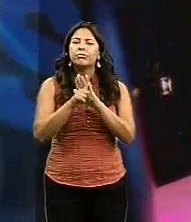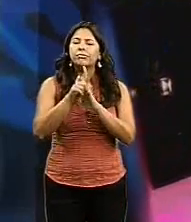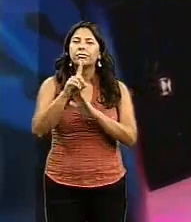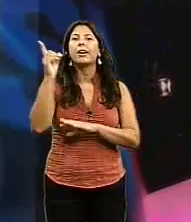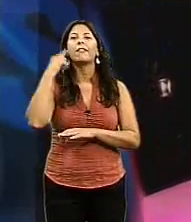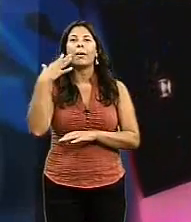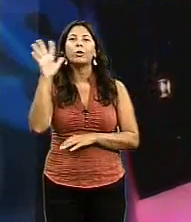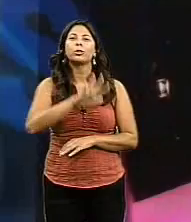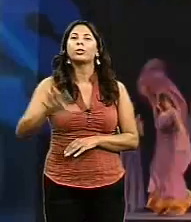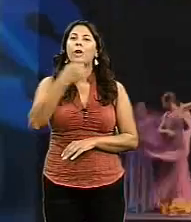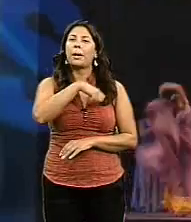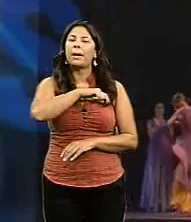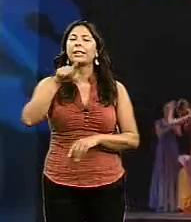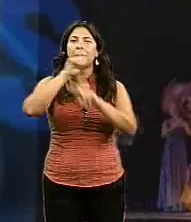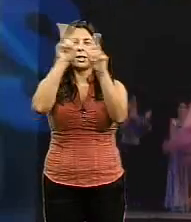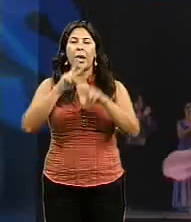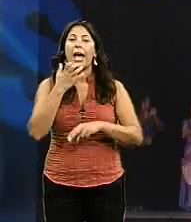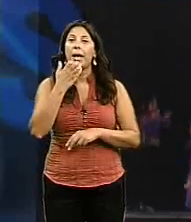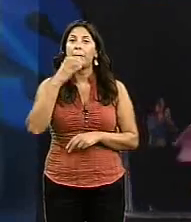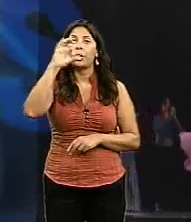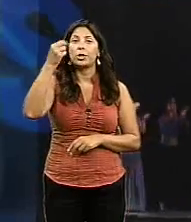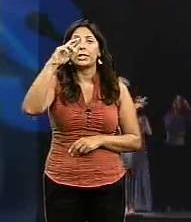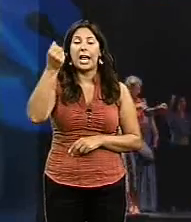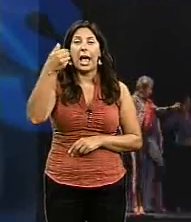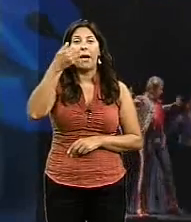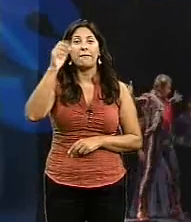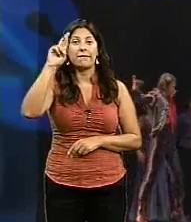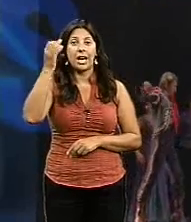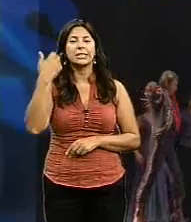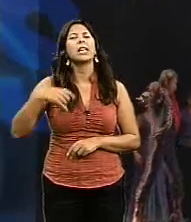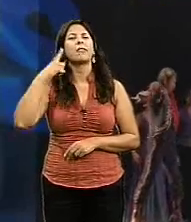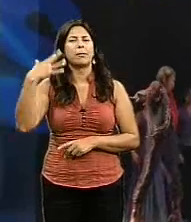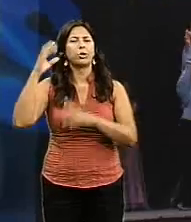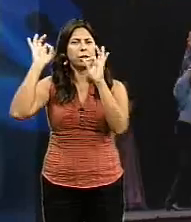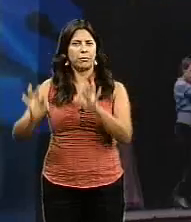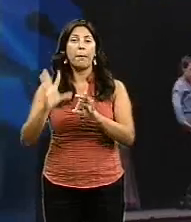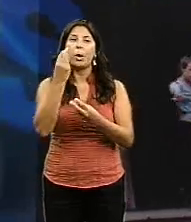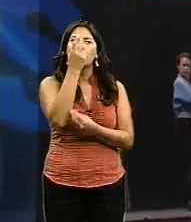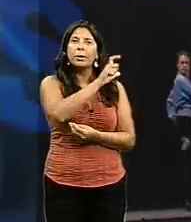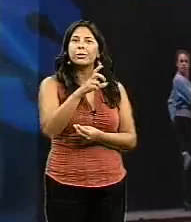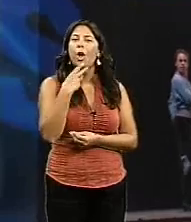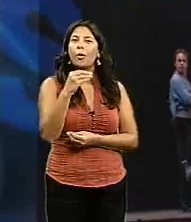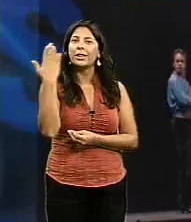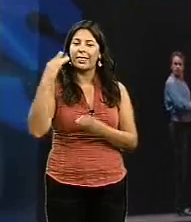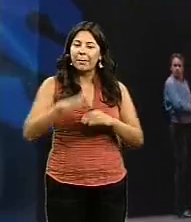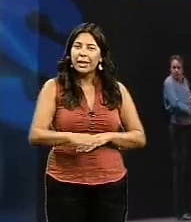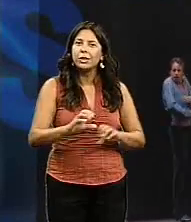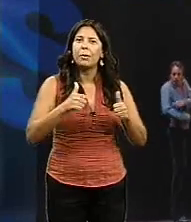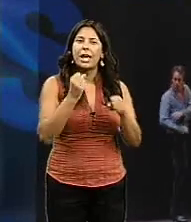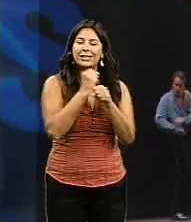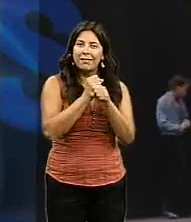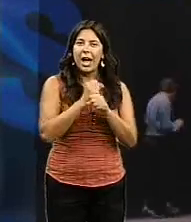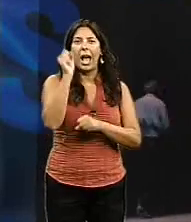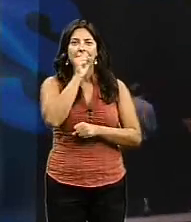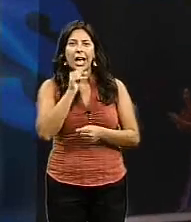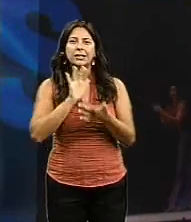e internacional. Sara Varas es ya una figura consolidada, pero son numerosos los jóvenes que desde su infancia han trabajado en su baile, cante